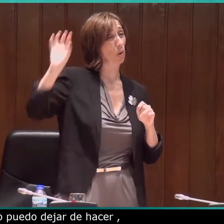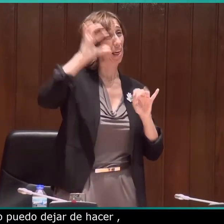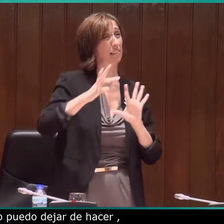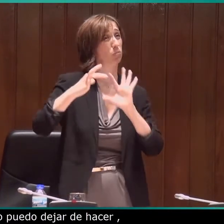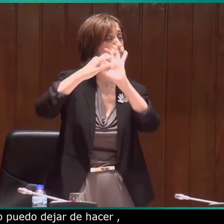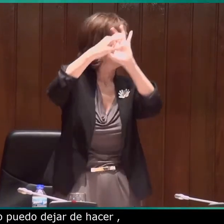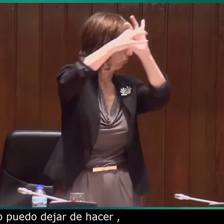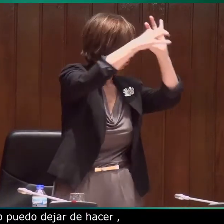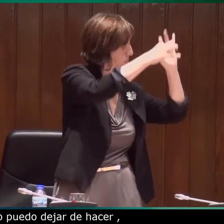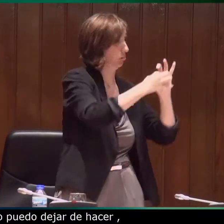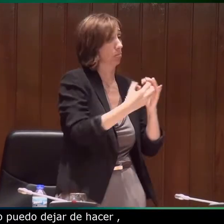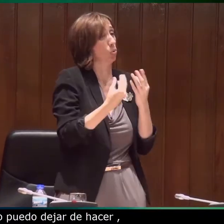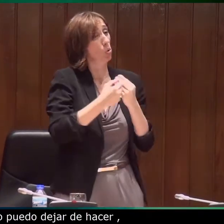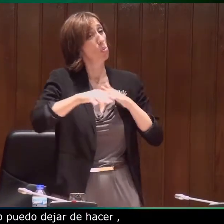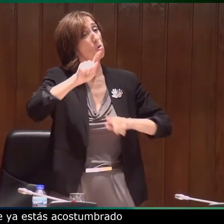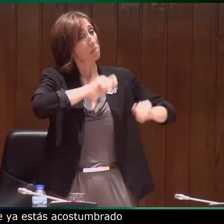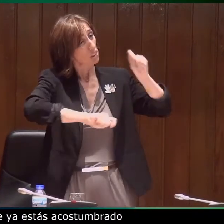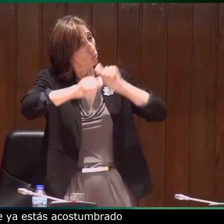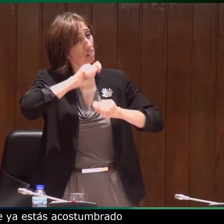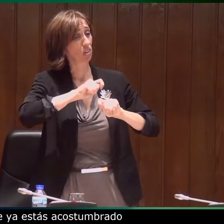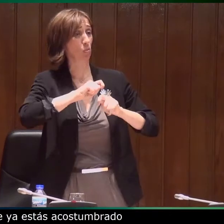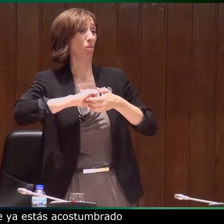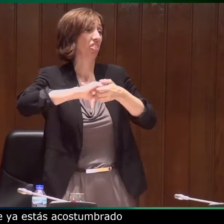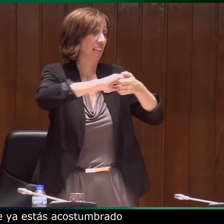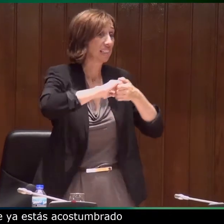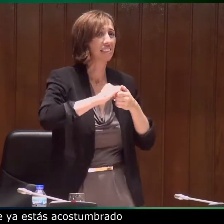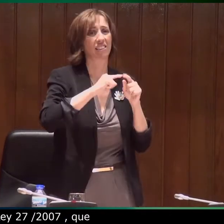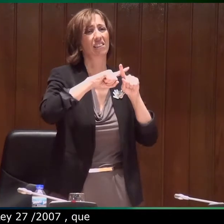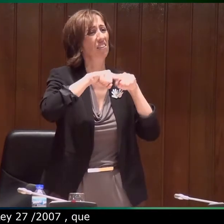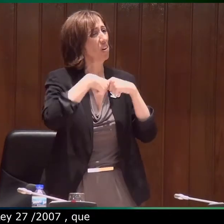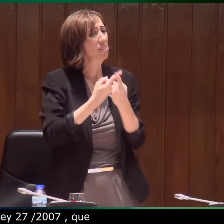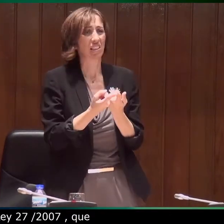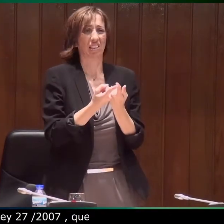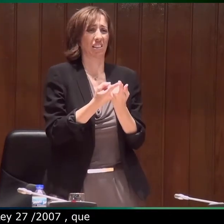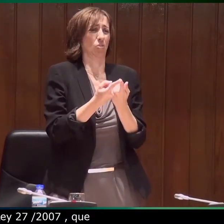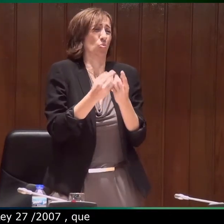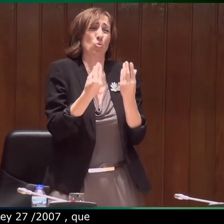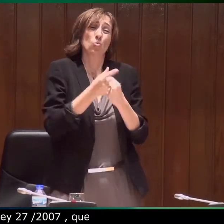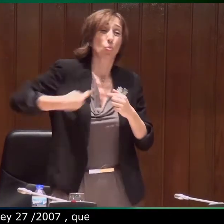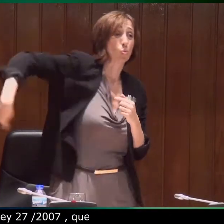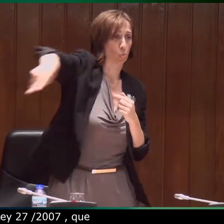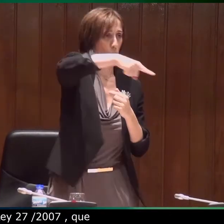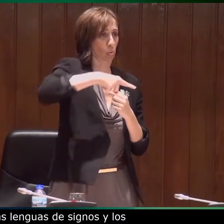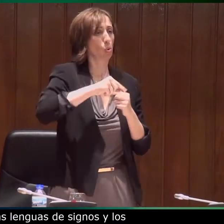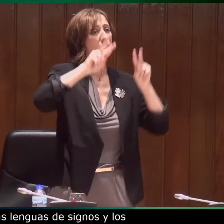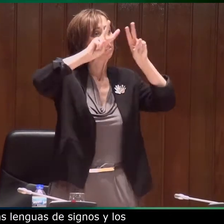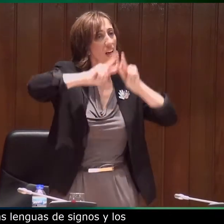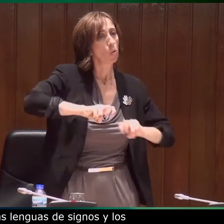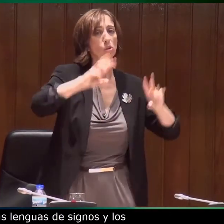de España y con las diferentes comunidades autónomas todos Unidos con el movimiento asociativo de la accense las familias todos juntos